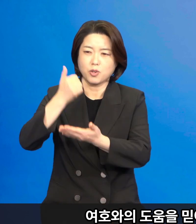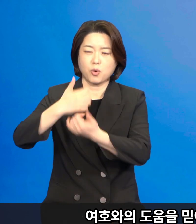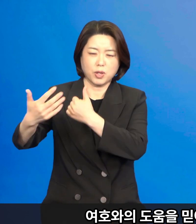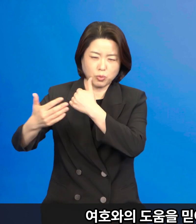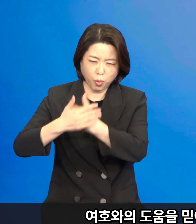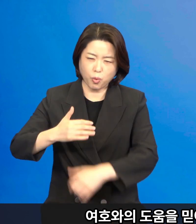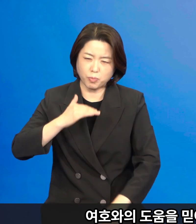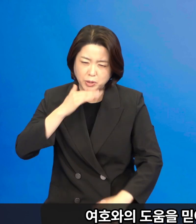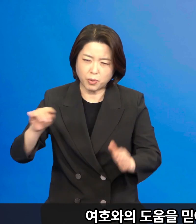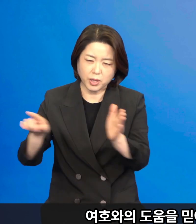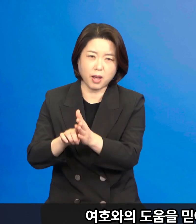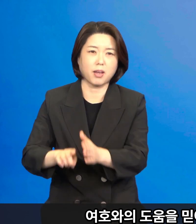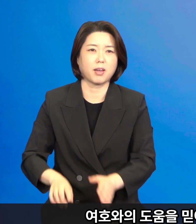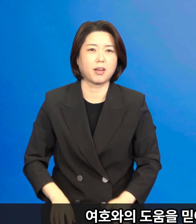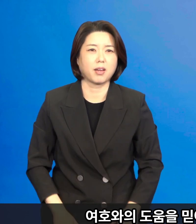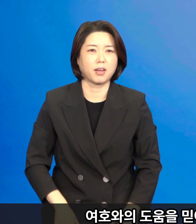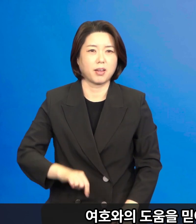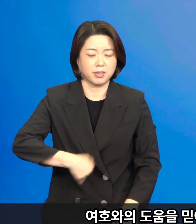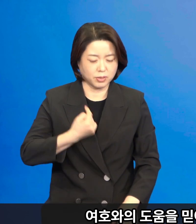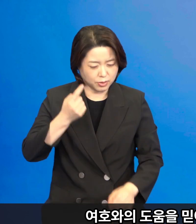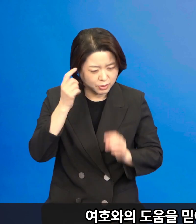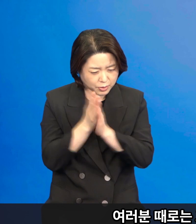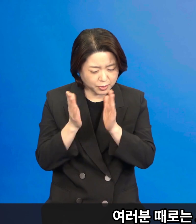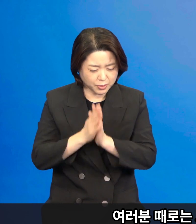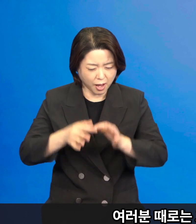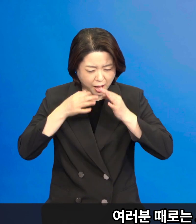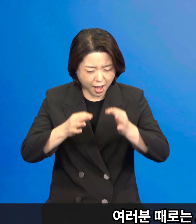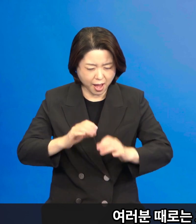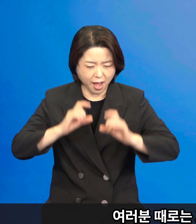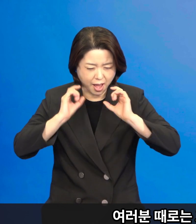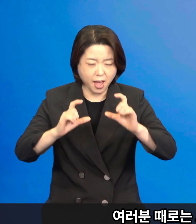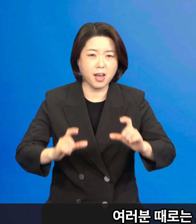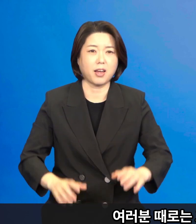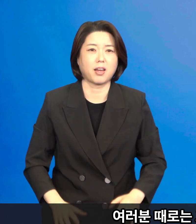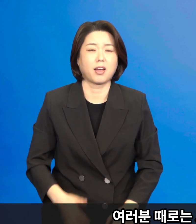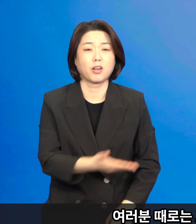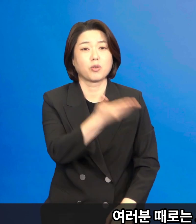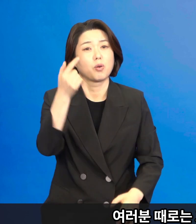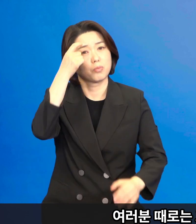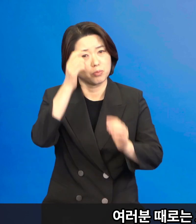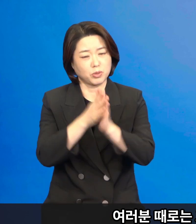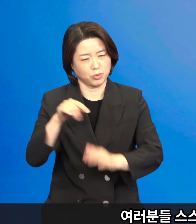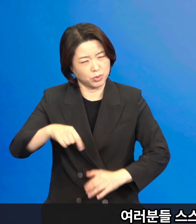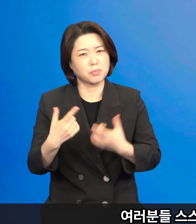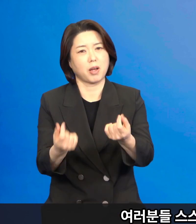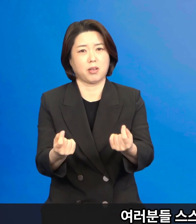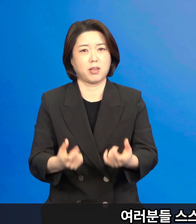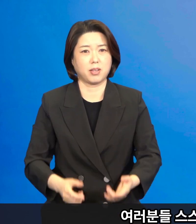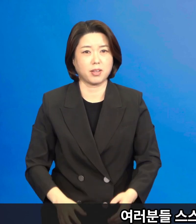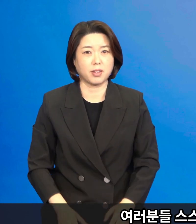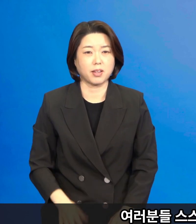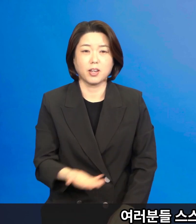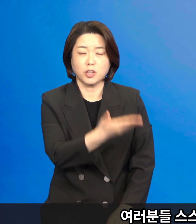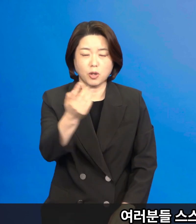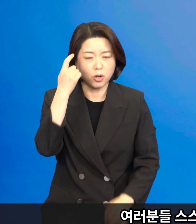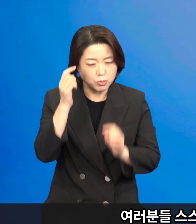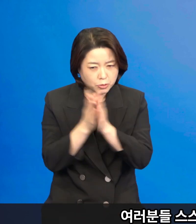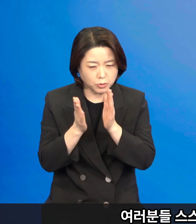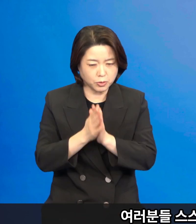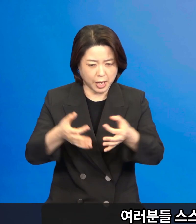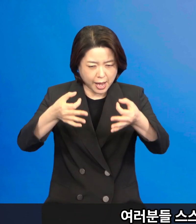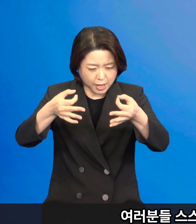믿어라. 스스로에게 외치는 거예요. 여러분, 때로는 그렇게 기도하셔야 됩니다. 여러분들 스스로에게도 외치셔야